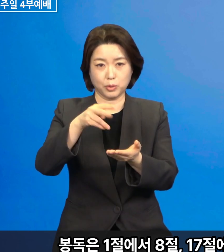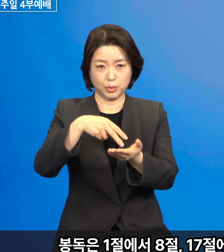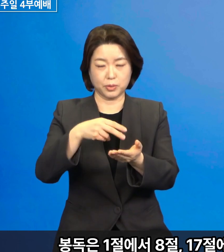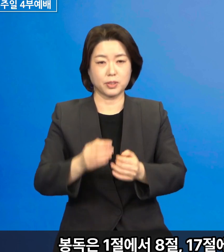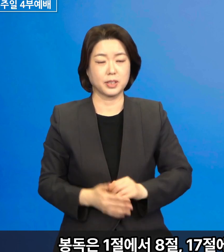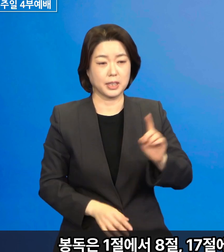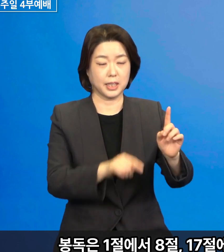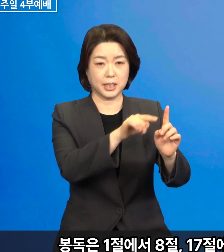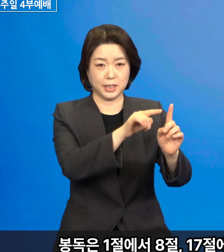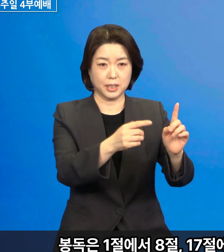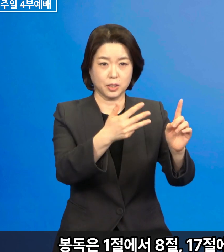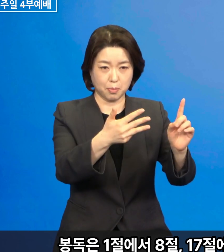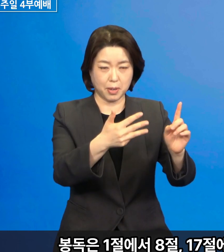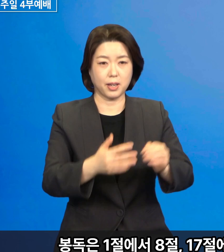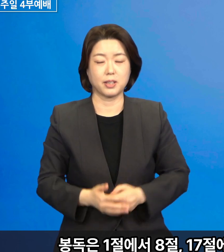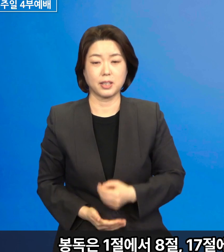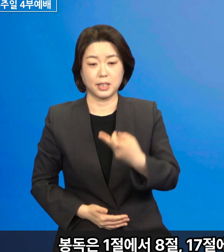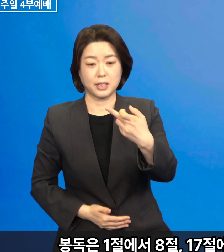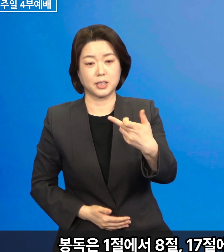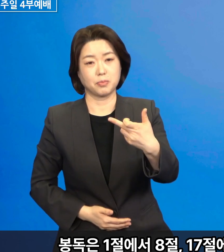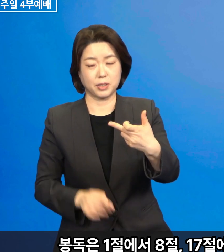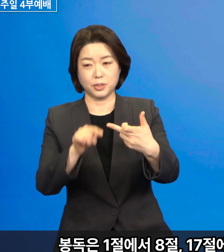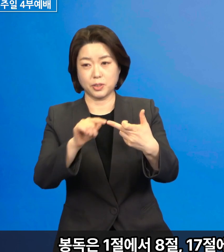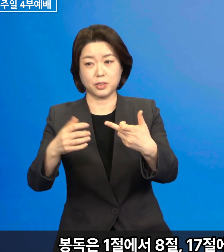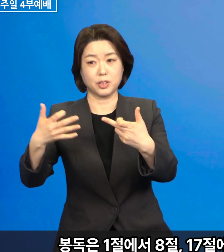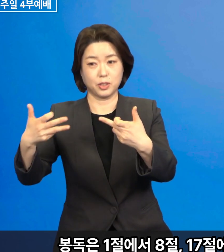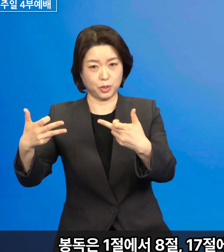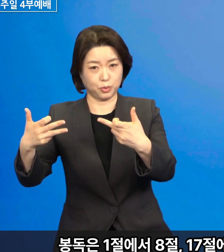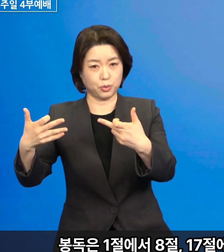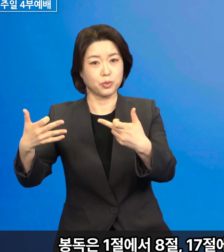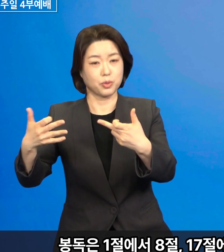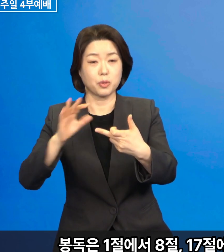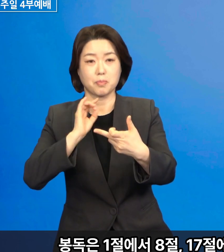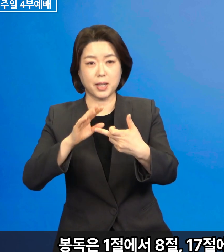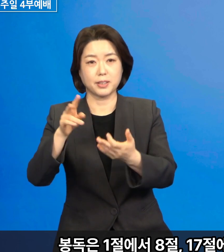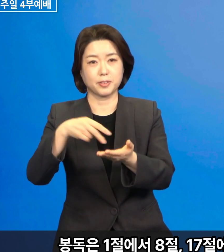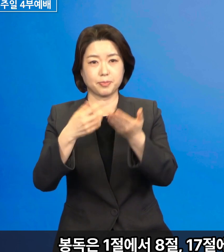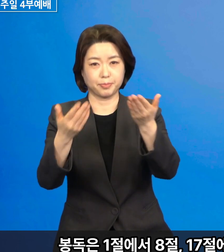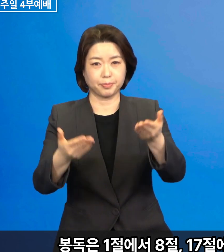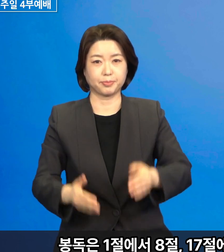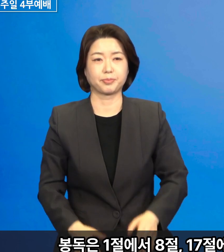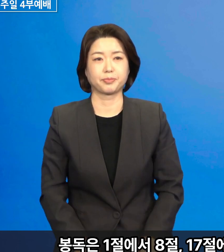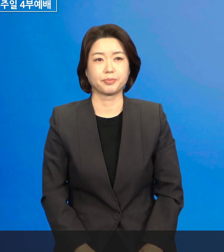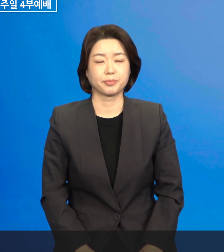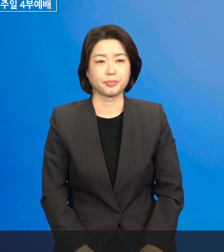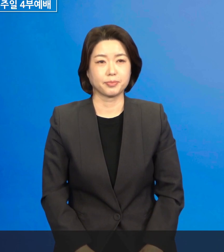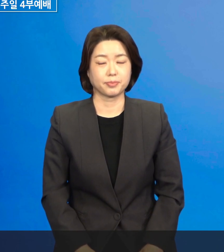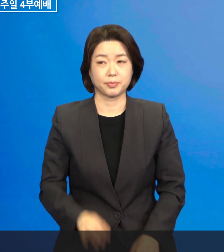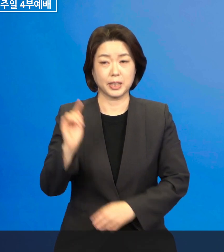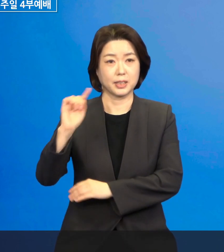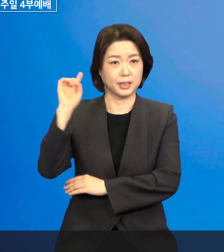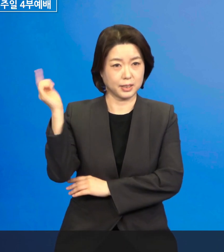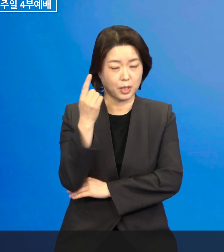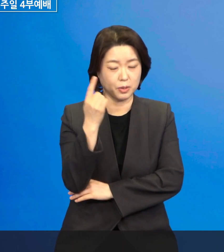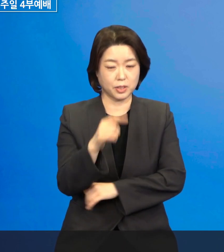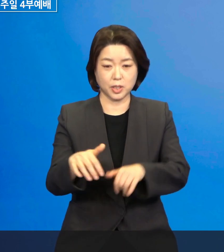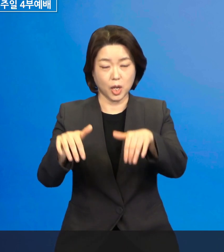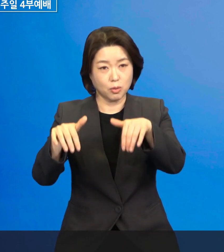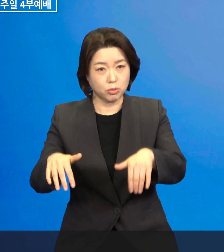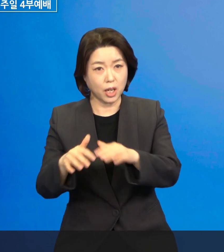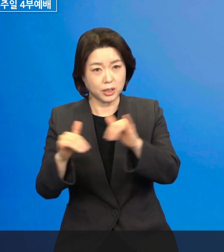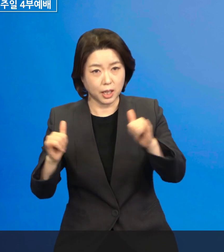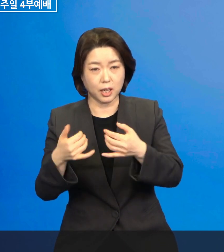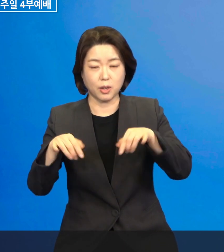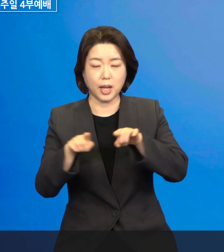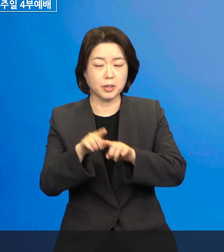봉독은 1절에서 8절, 17절에서 19절만 하도록 하겠습니다. 다윗이 부하들과 함께